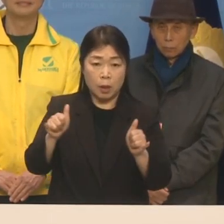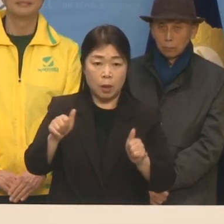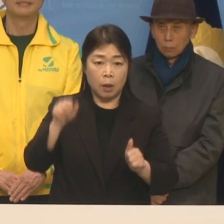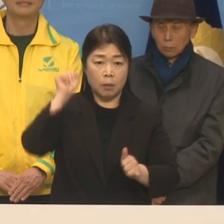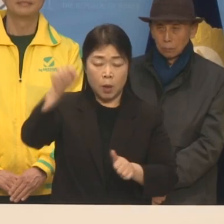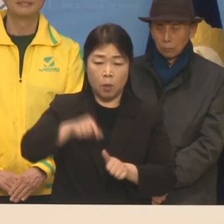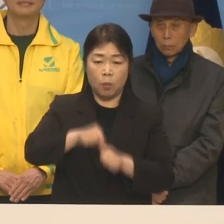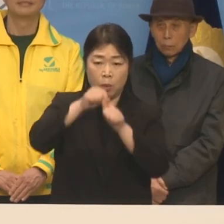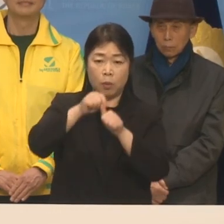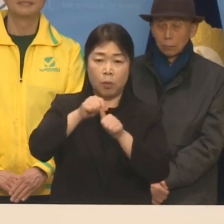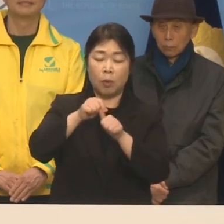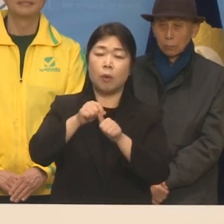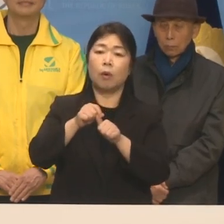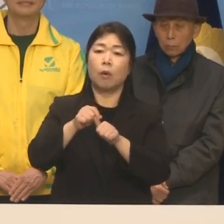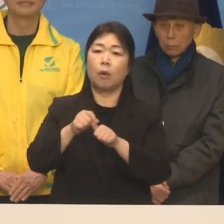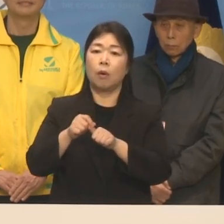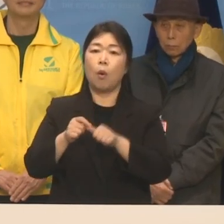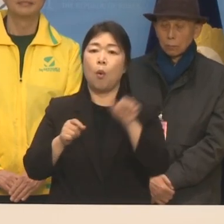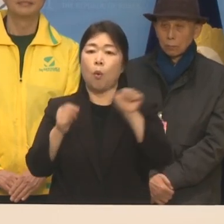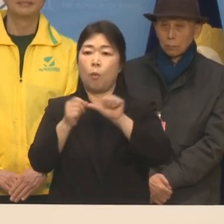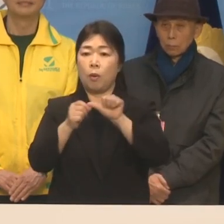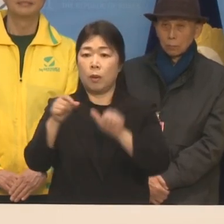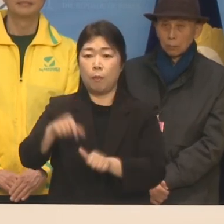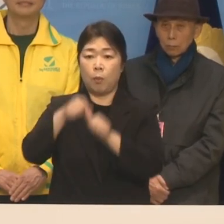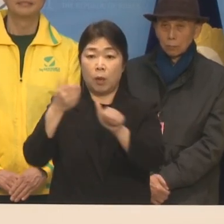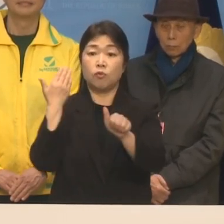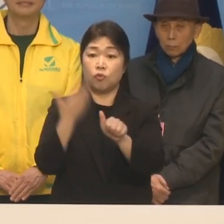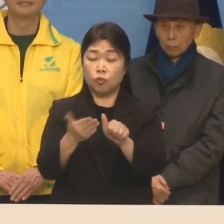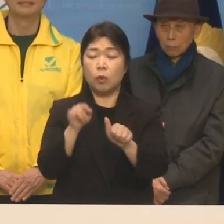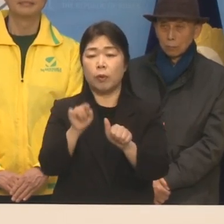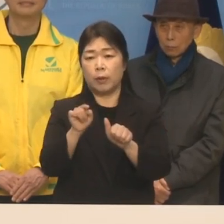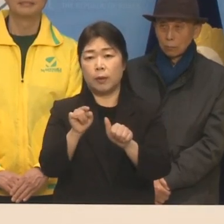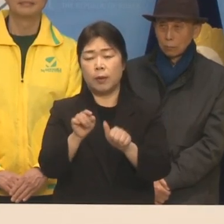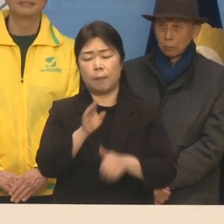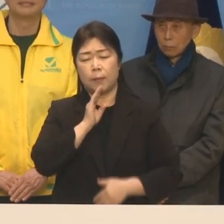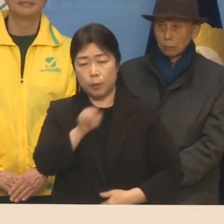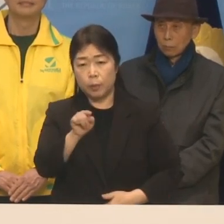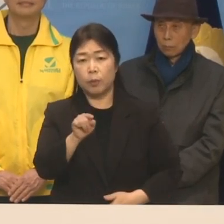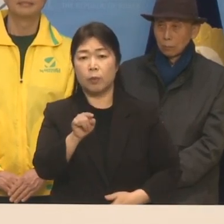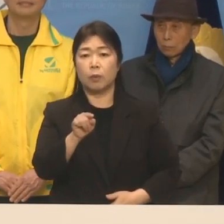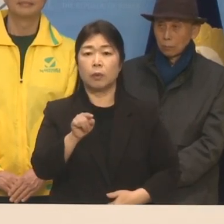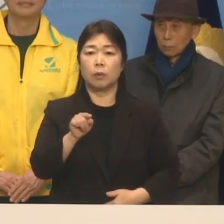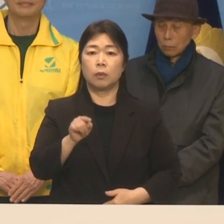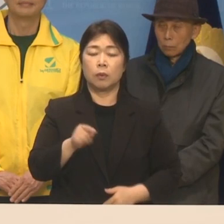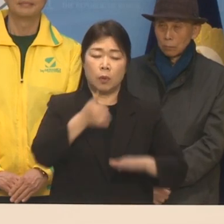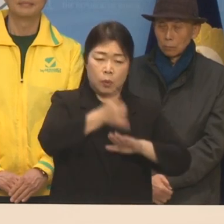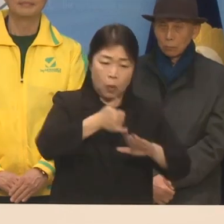5번으로 세운 것은 바로 그러한 농업과